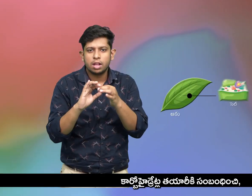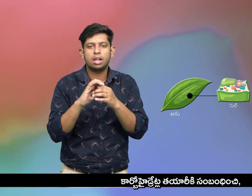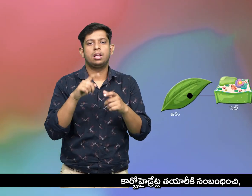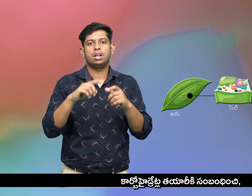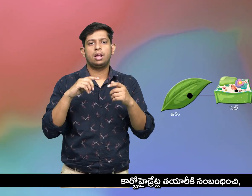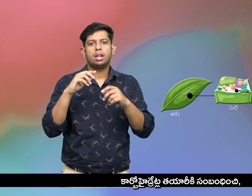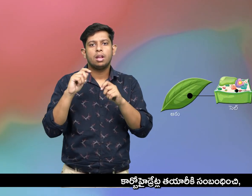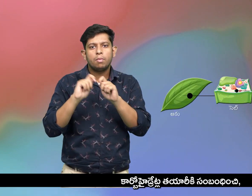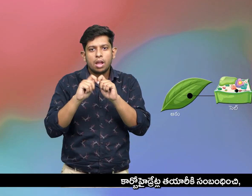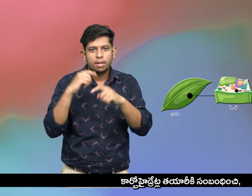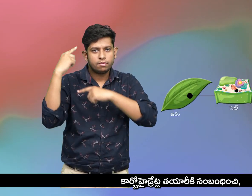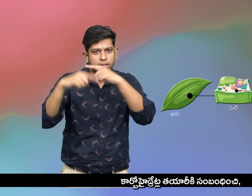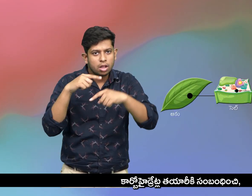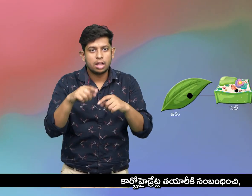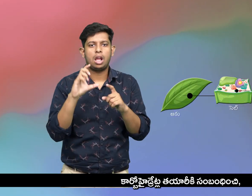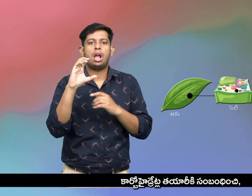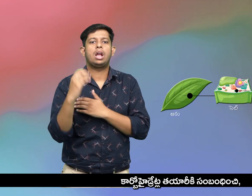కార్బోహైడ్రేట్ల తయారీకి సంబంధించి